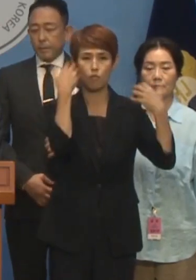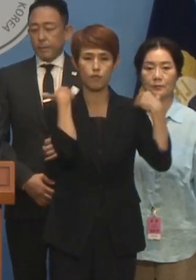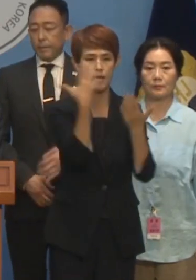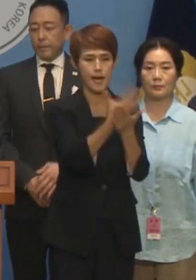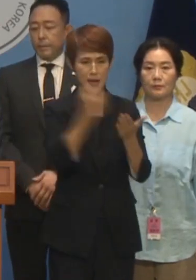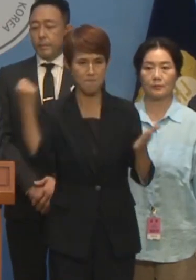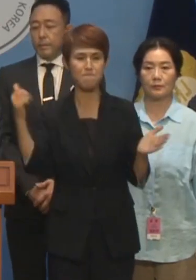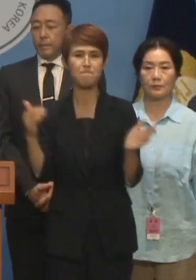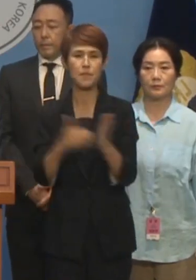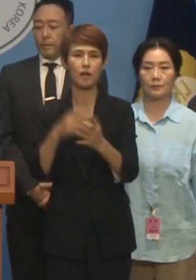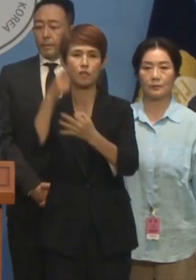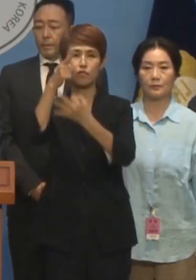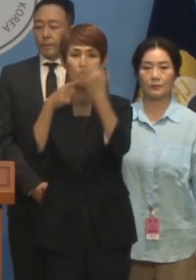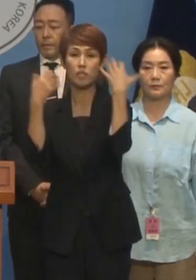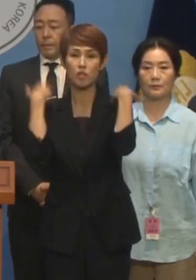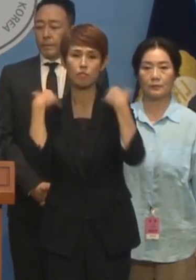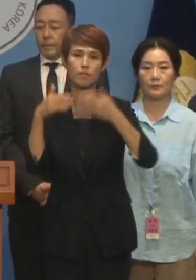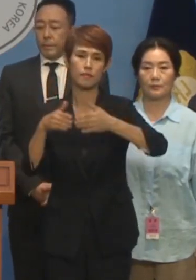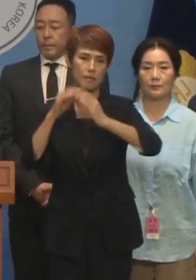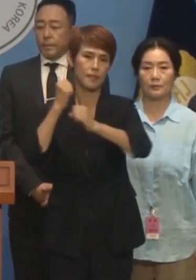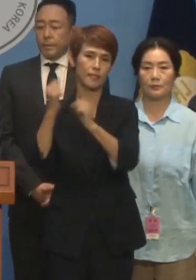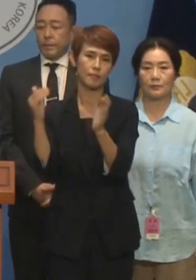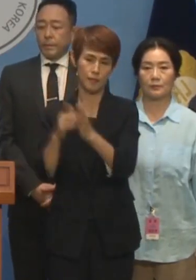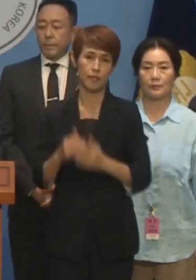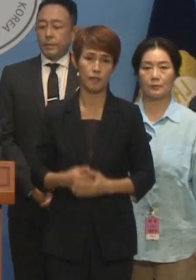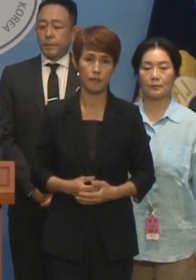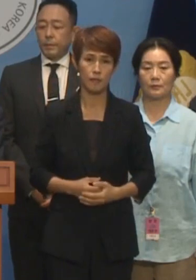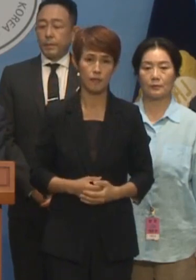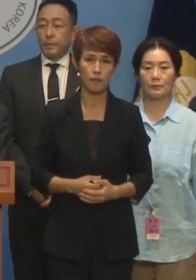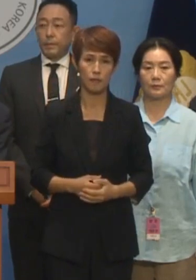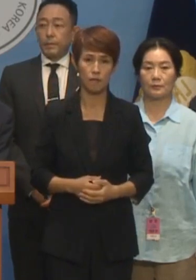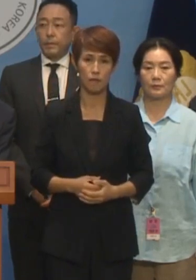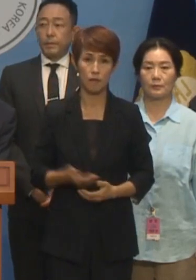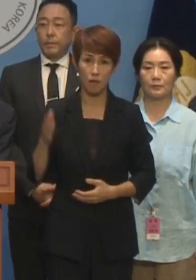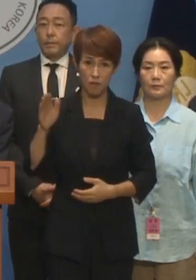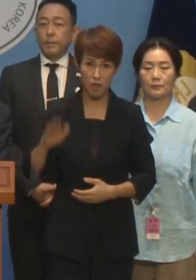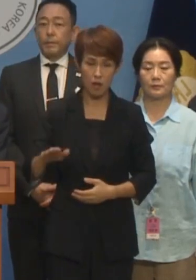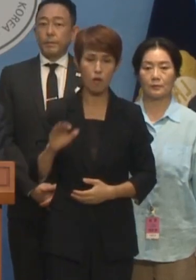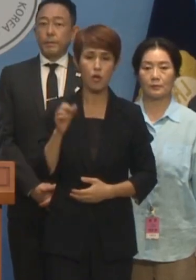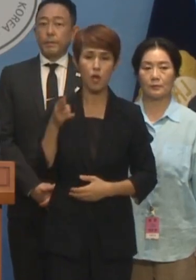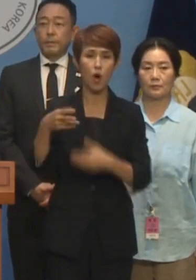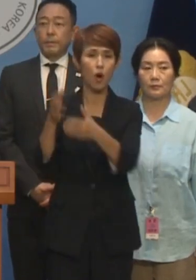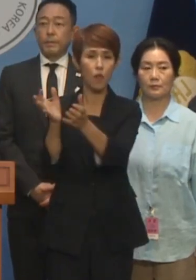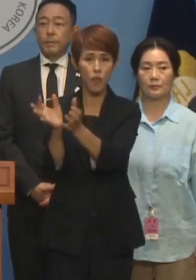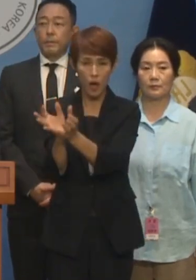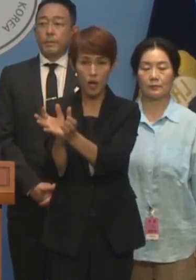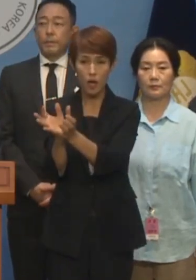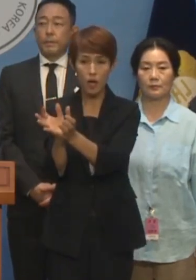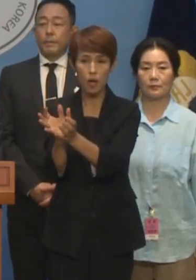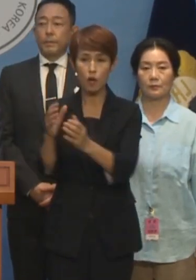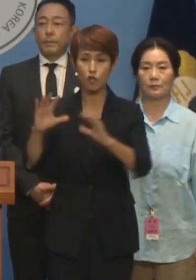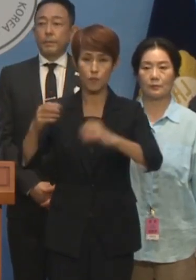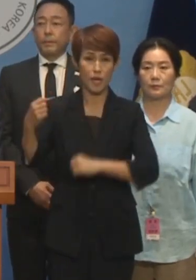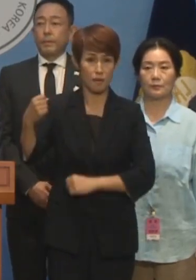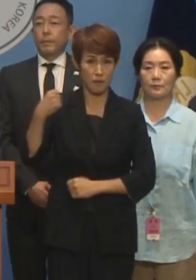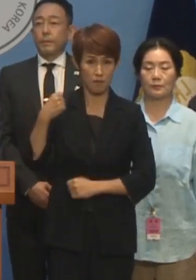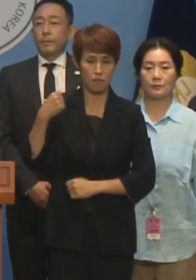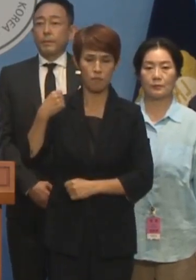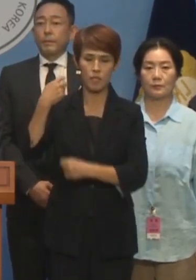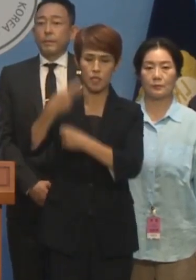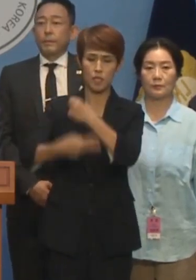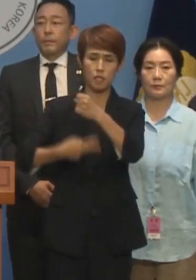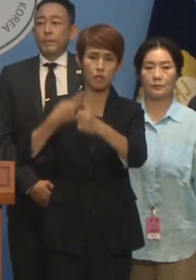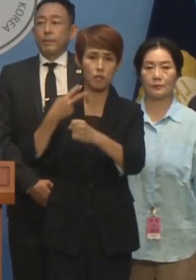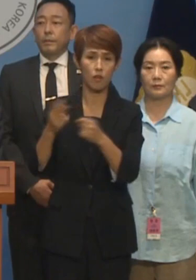윤석열 정부를 탄생시켰습니다. 그럼에도 여당의 국민의힘은 지난 2년